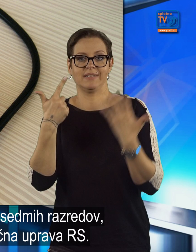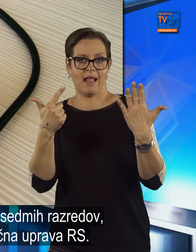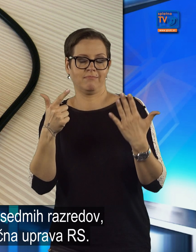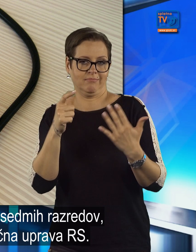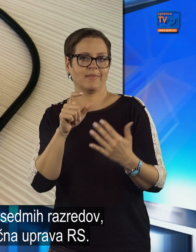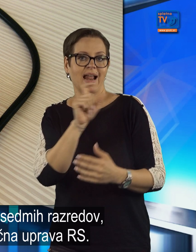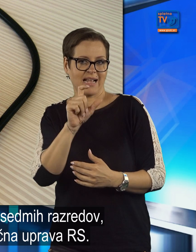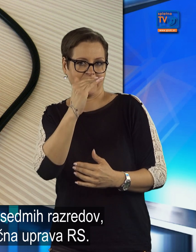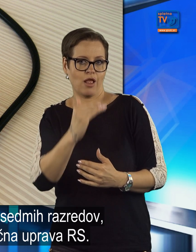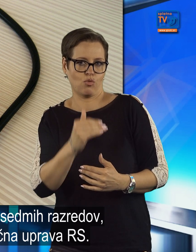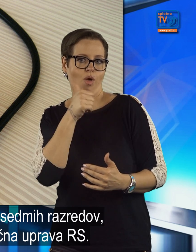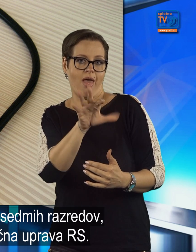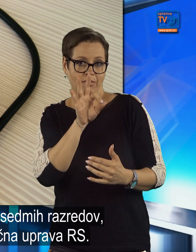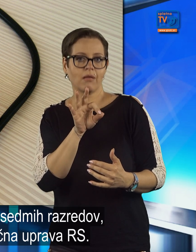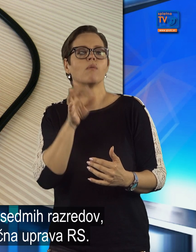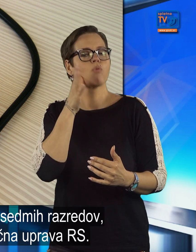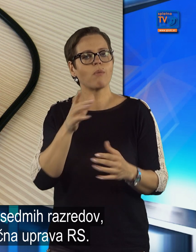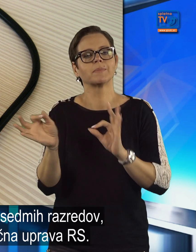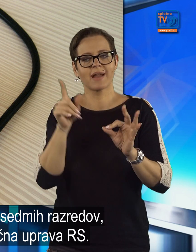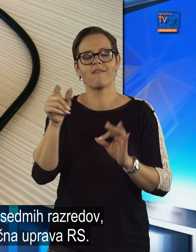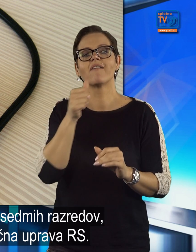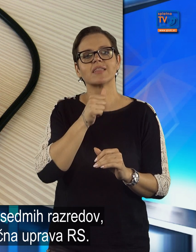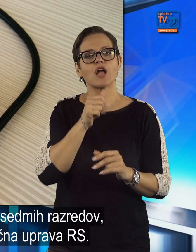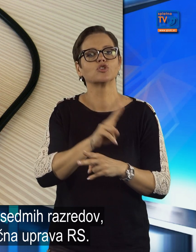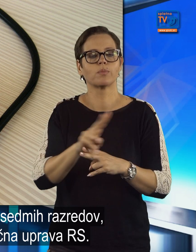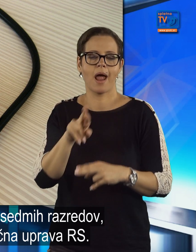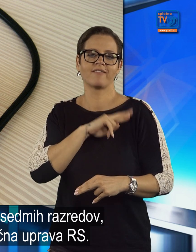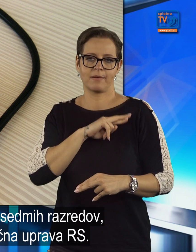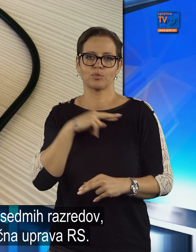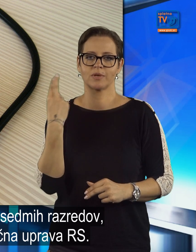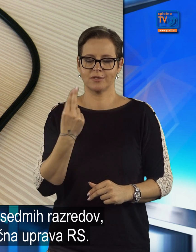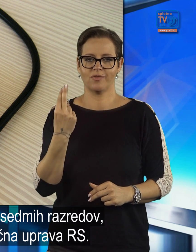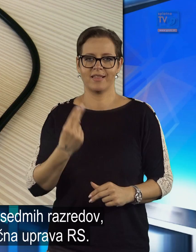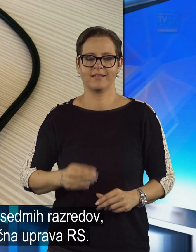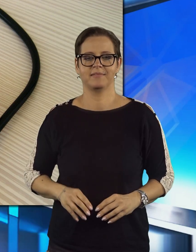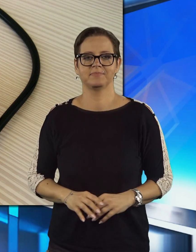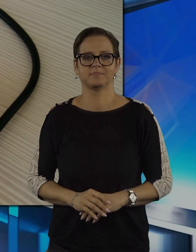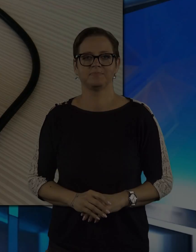razdeljen v enega od 7 razredov, bo pripravila Finančna uprava Republike Slovenije.